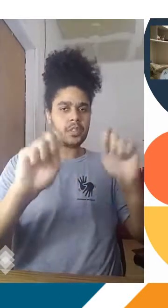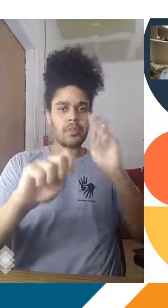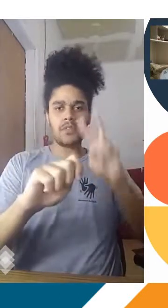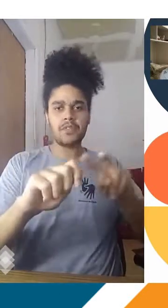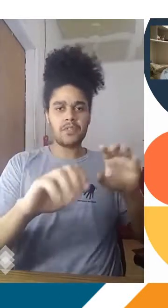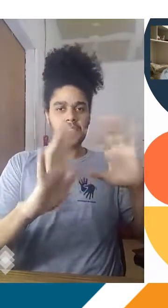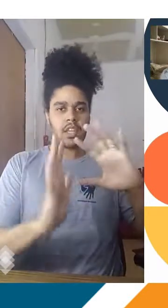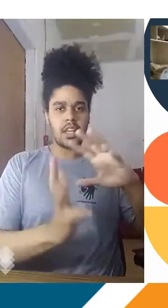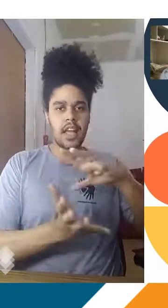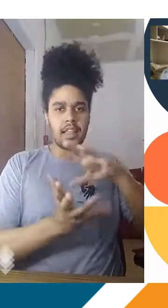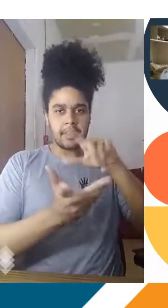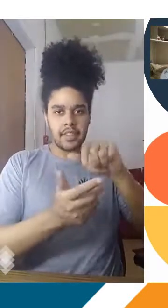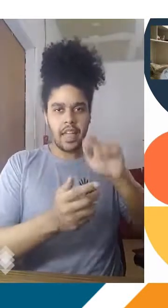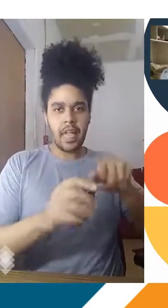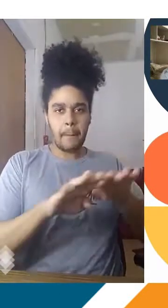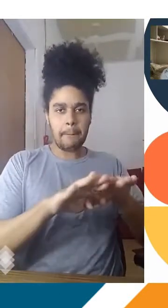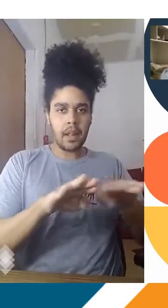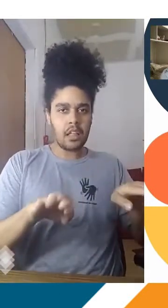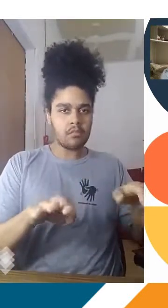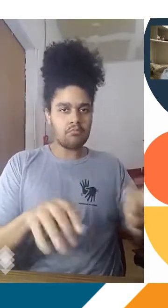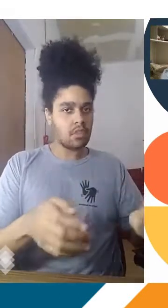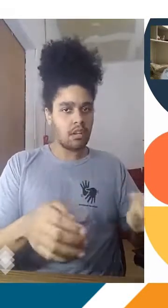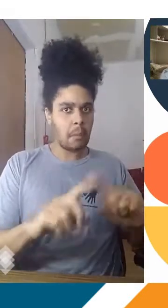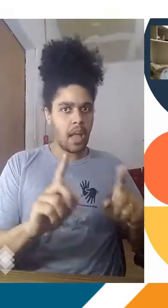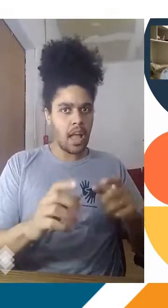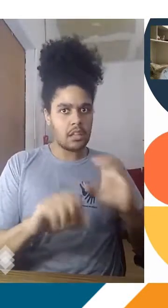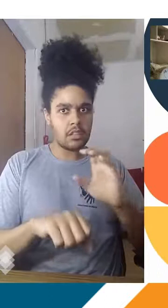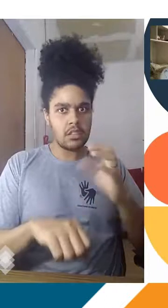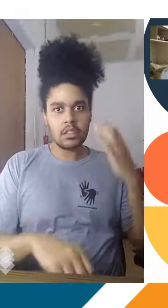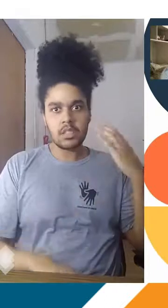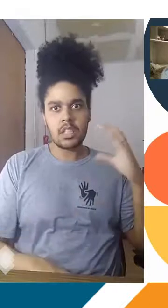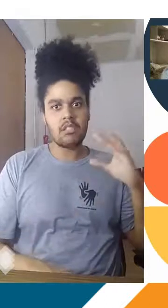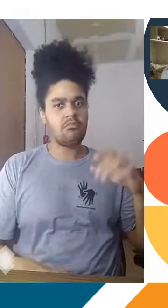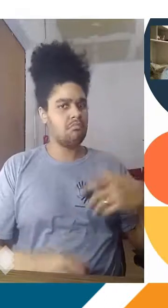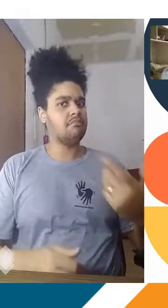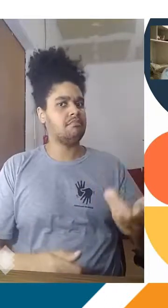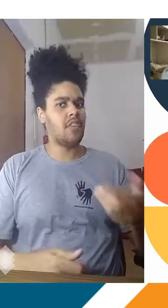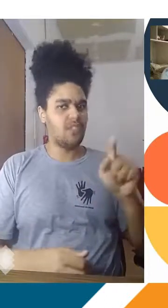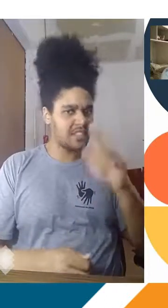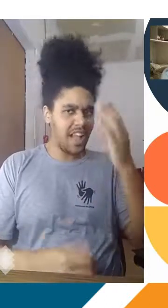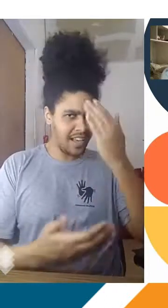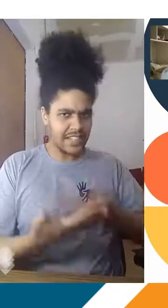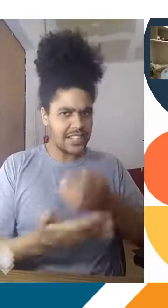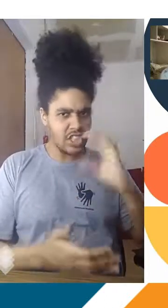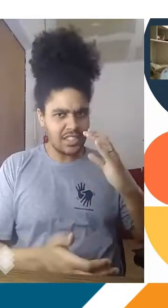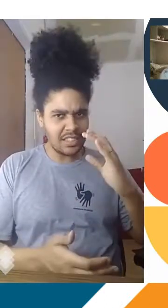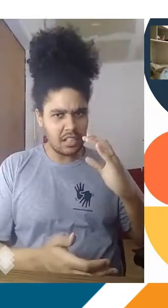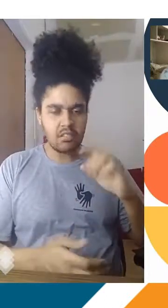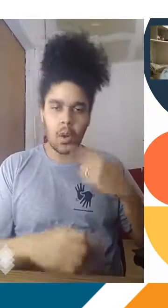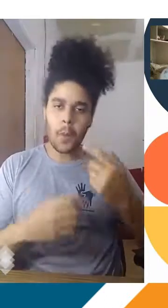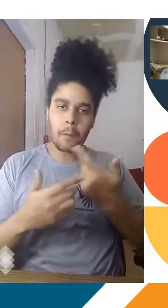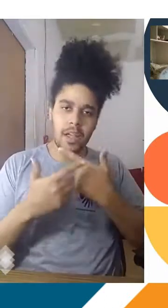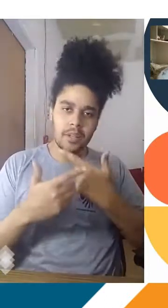plana. E aí a menininha responde, mas Pudim é o nome dele, é claro. A ciência... Ah, tá. E vocês acreditam